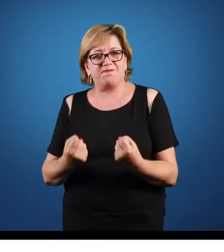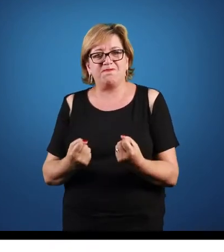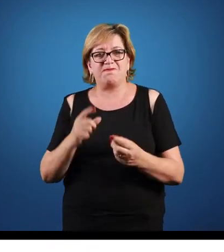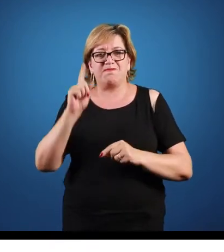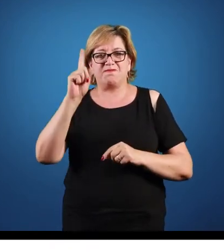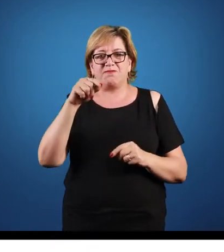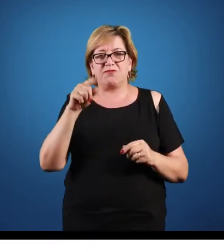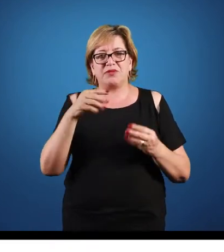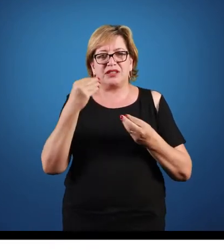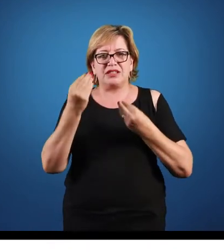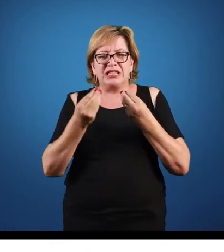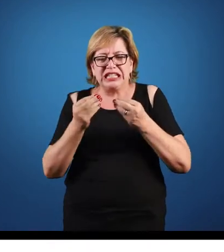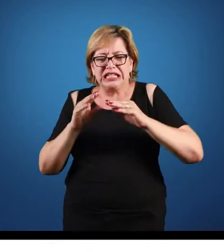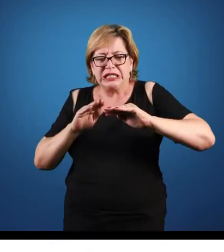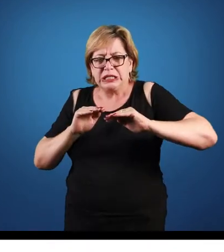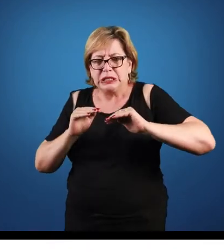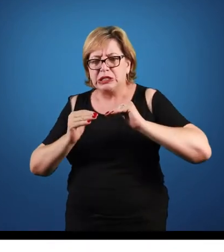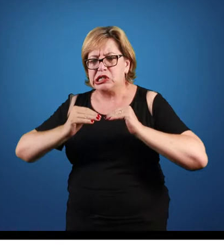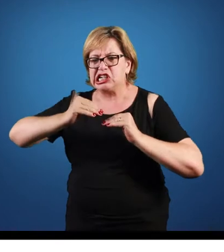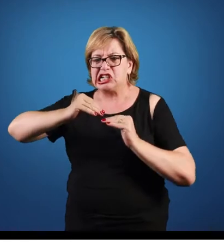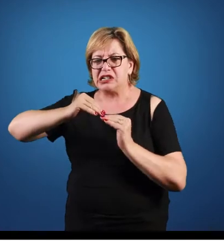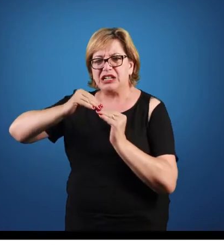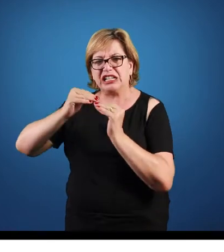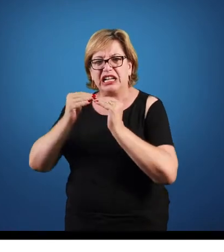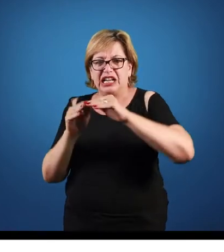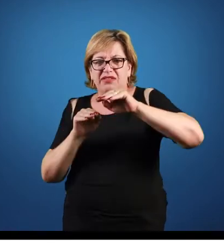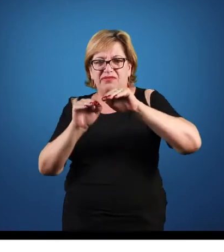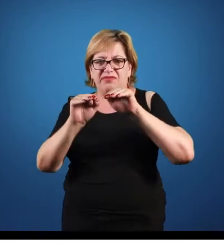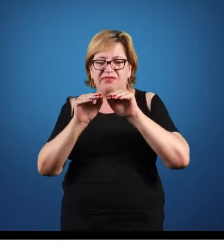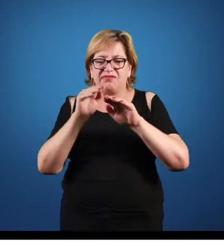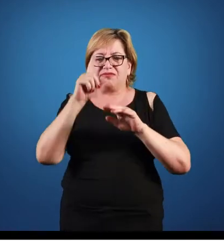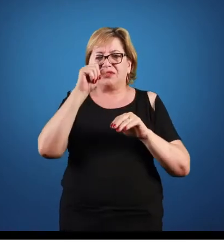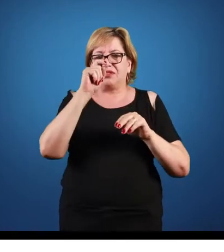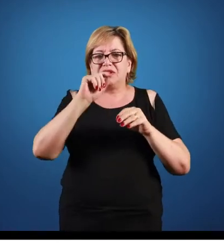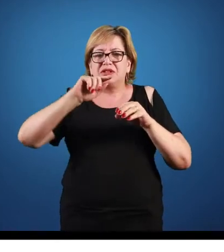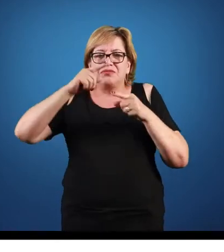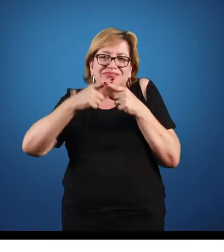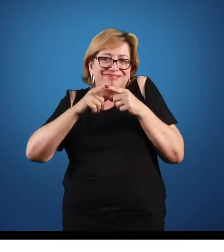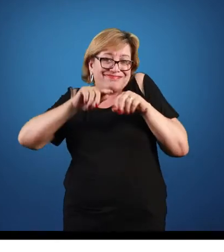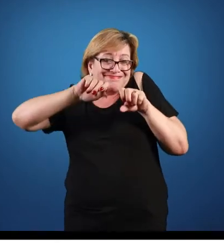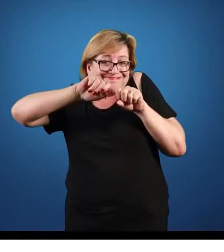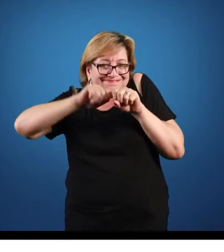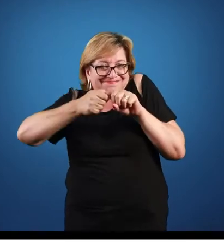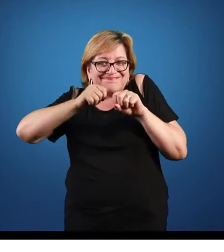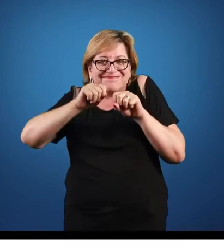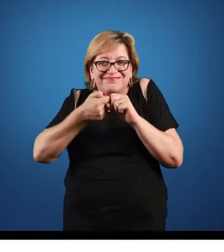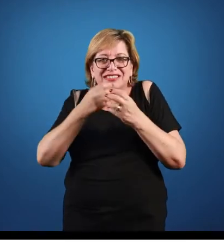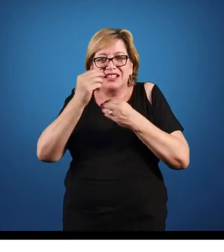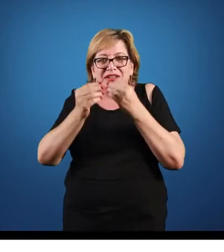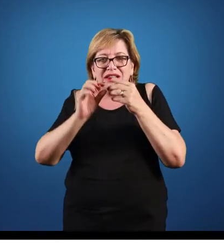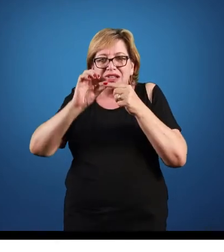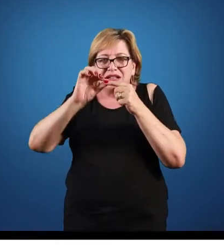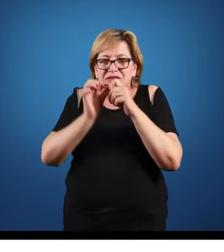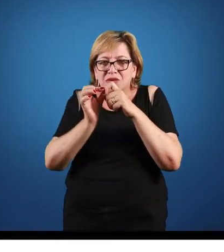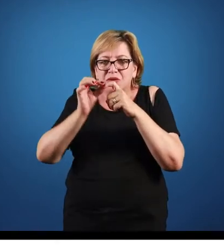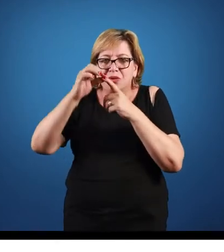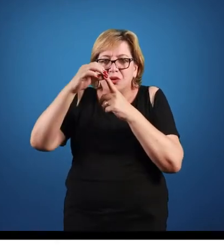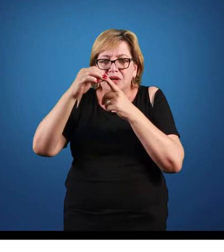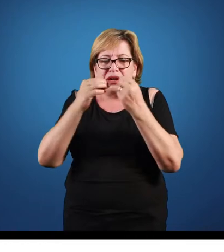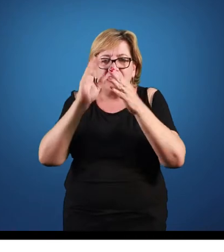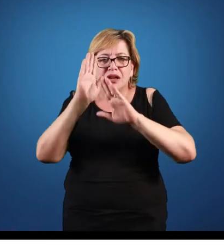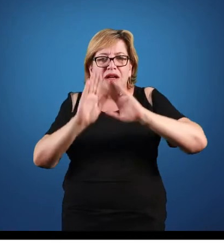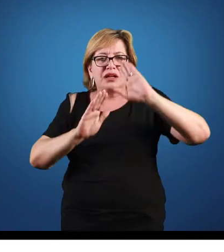ficar um pouco limitado a articulação de casa pra fuso parafuso limita um pouco e cada junta tem que ser uma junta o tri para